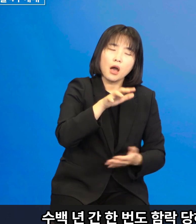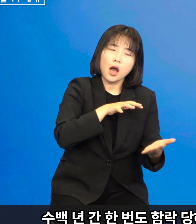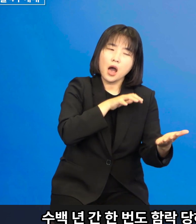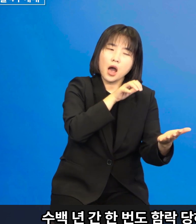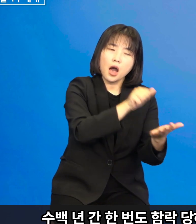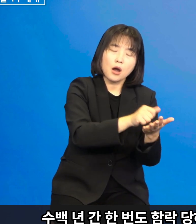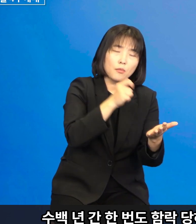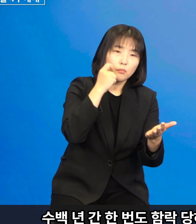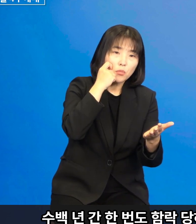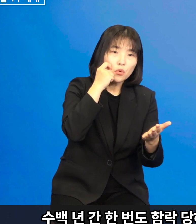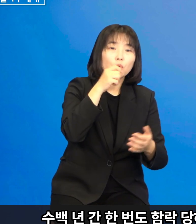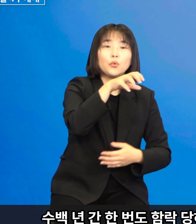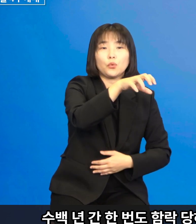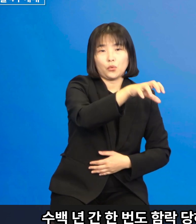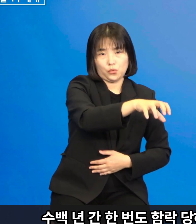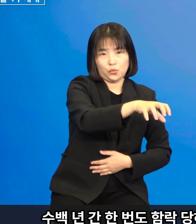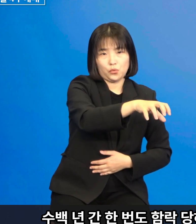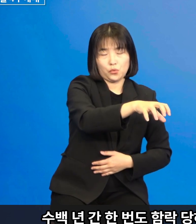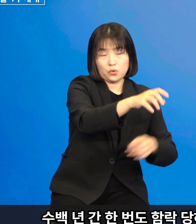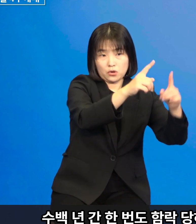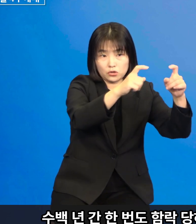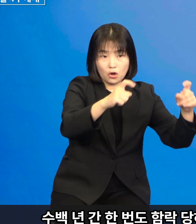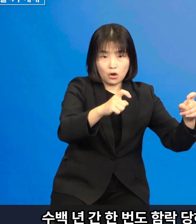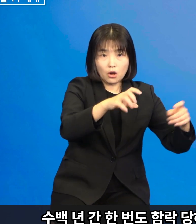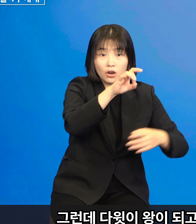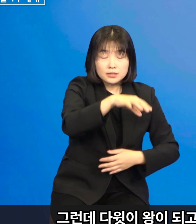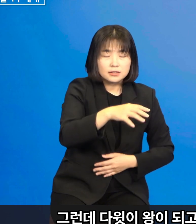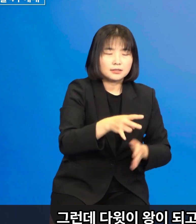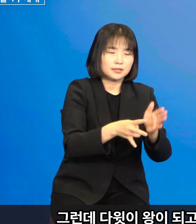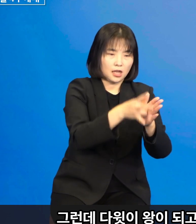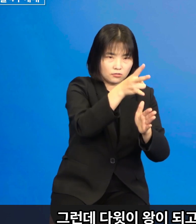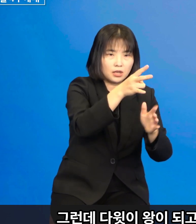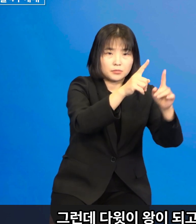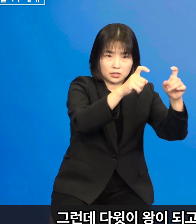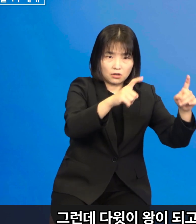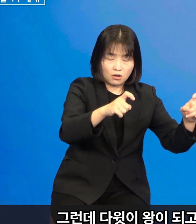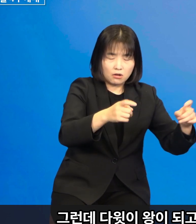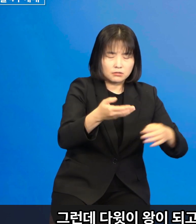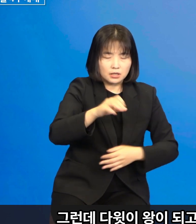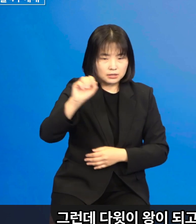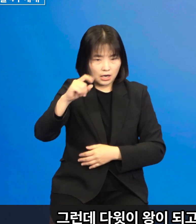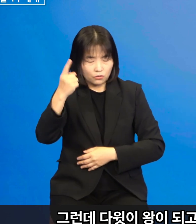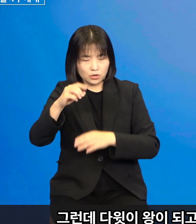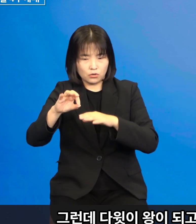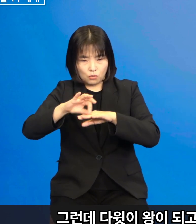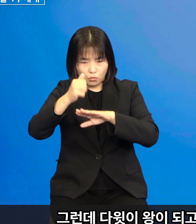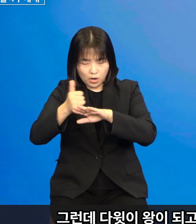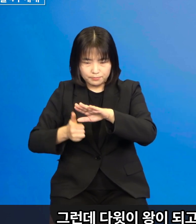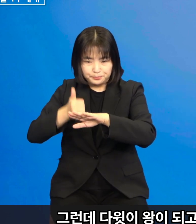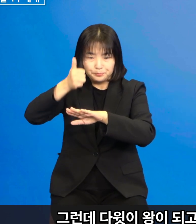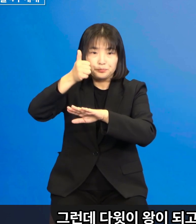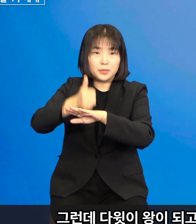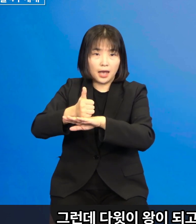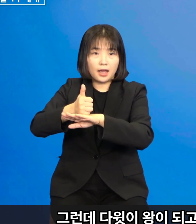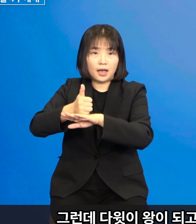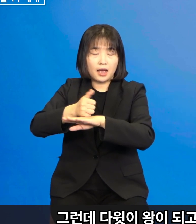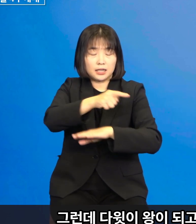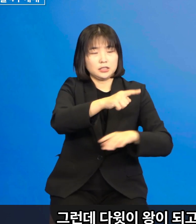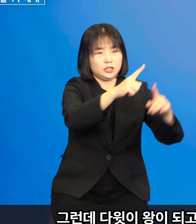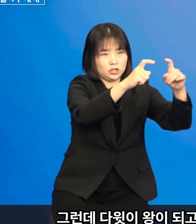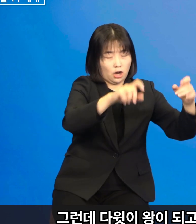함락당하지 않았던 성이 예루살렘이에요. 그런데 다윗이 왕이 되고 나서야 그